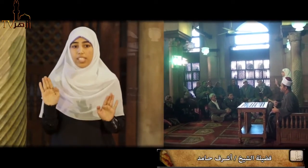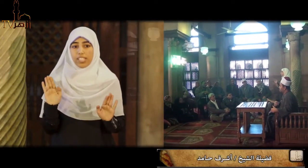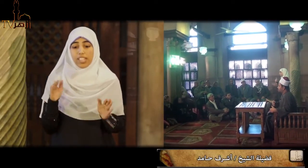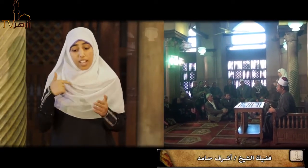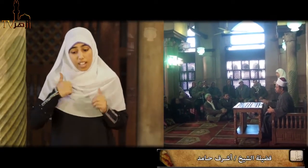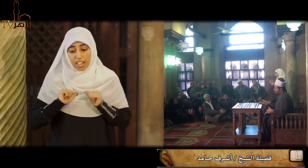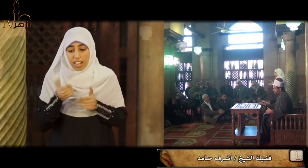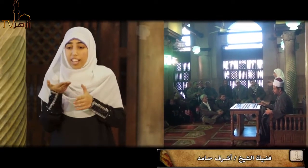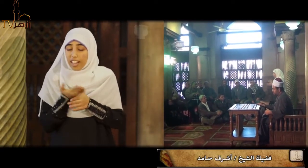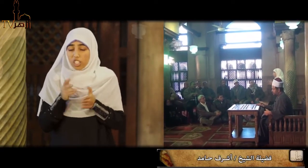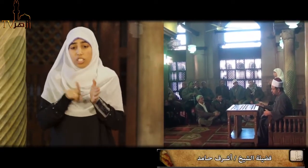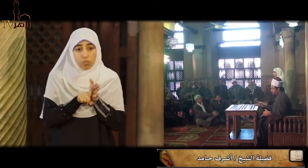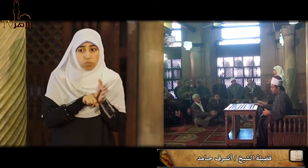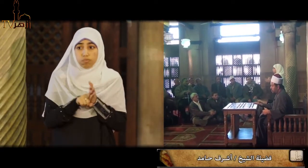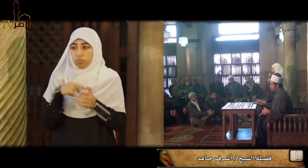محلها القلب،